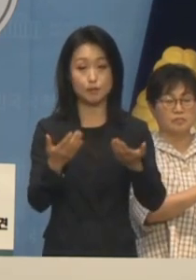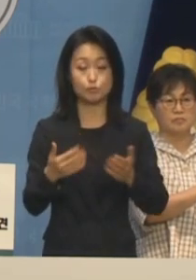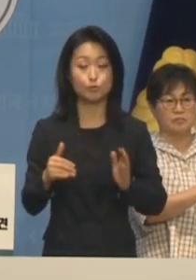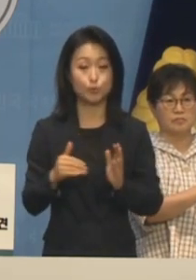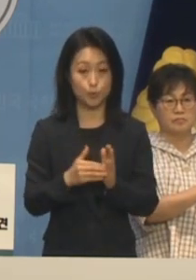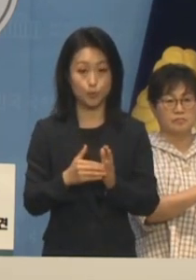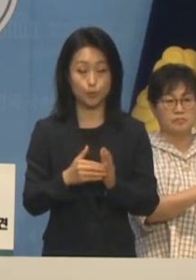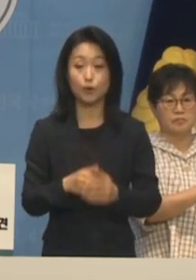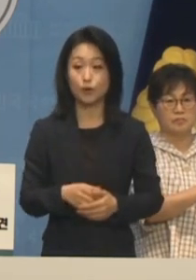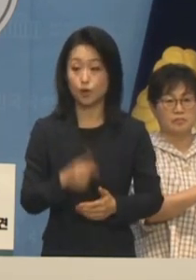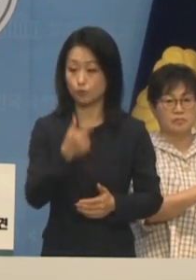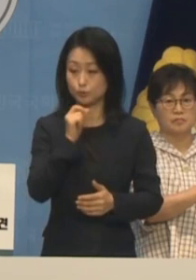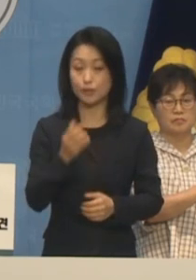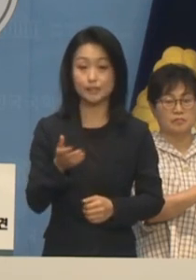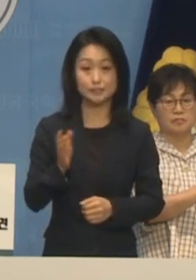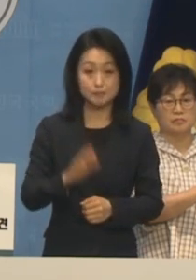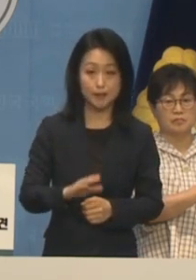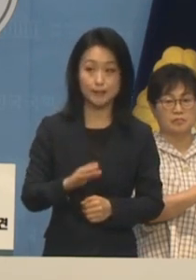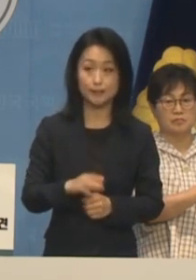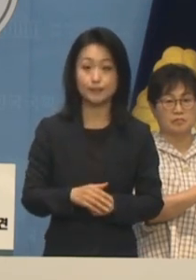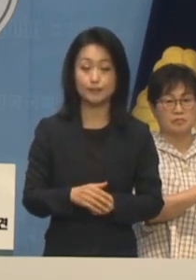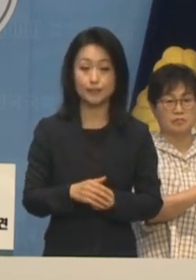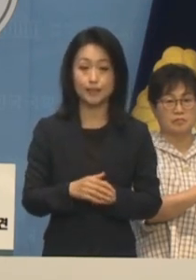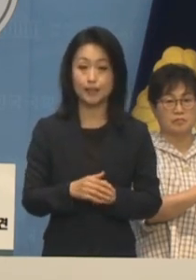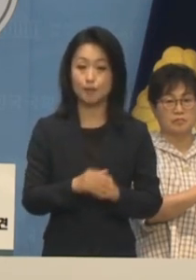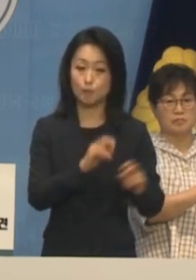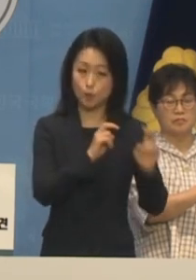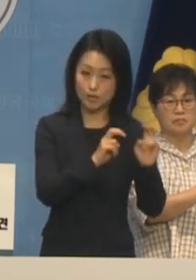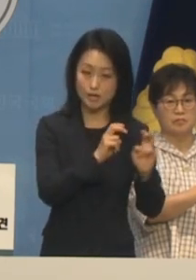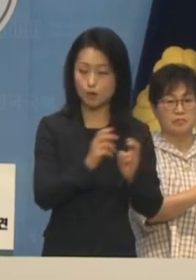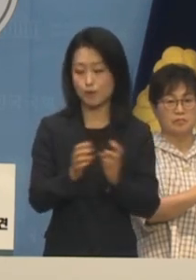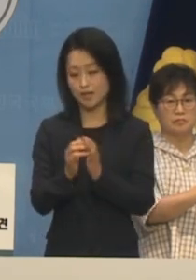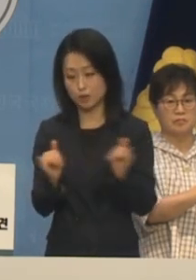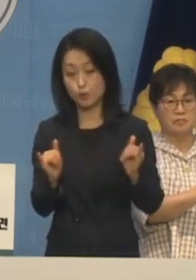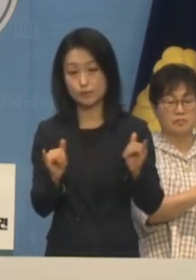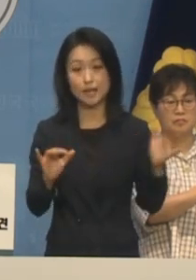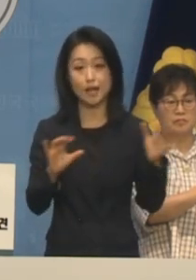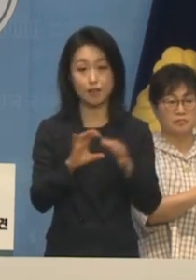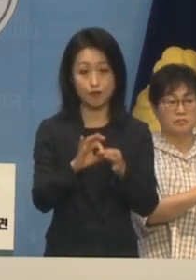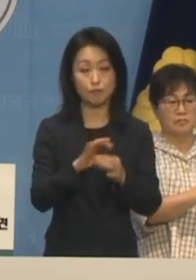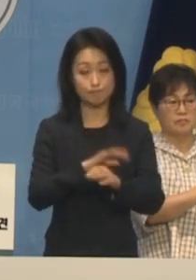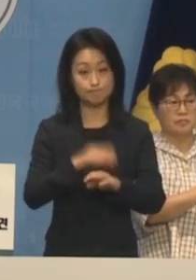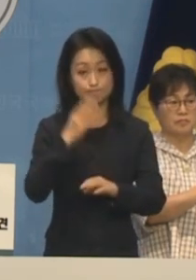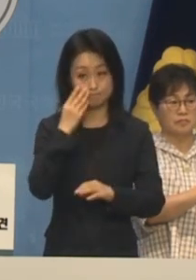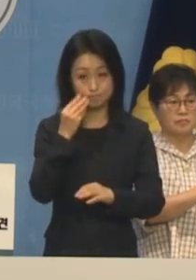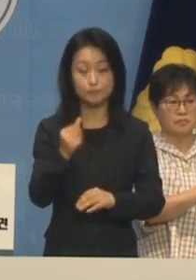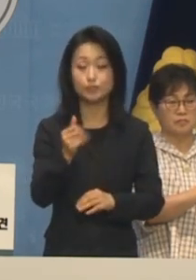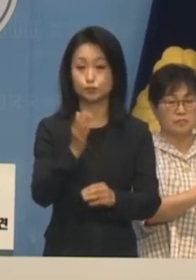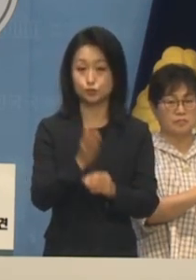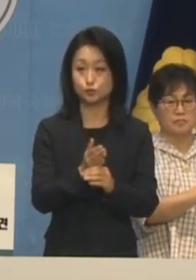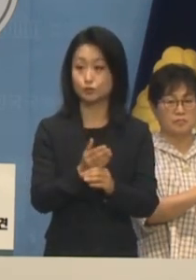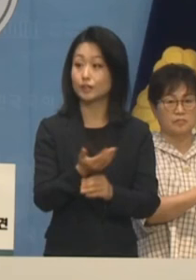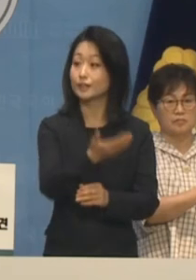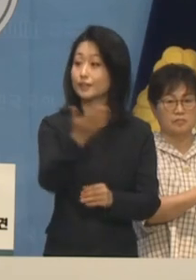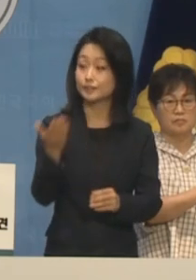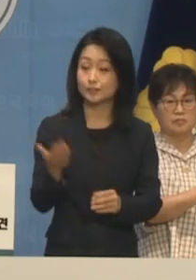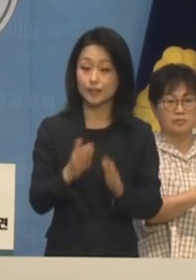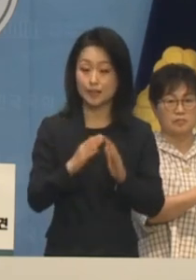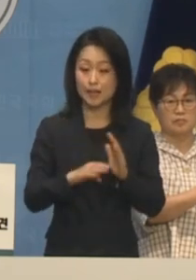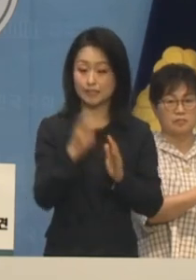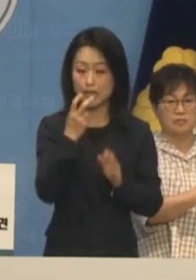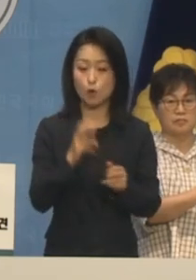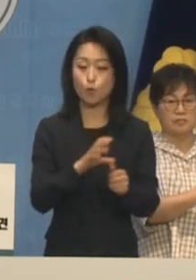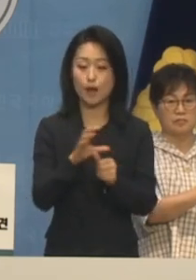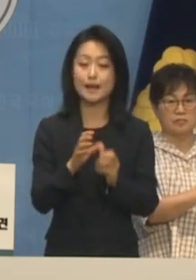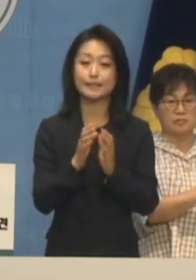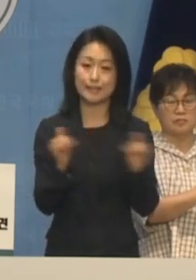생겼고 아직은 부족하지만 제공기관과 고용근로자가 확대되기 시작했습니다. 언론에서도 가사관리사라는